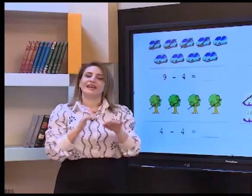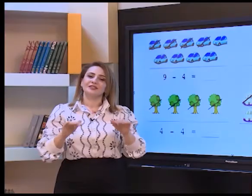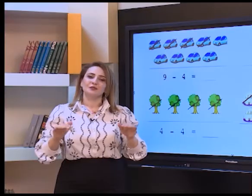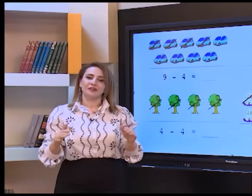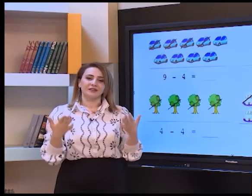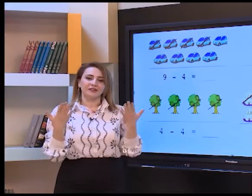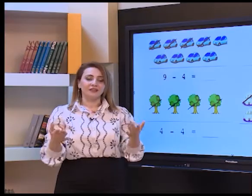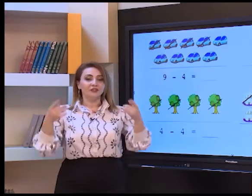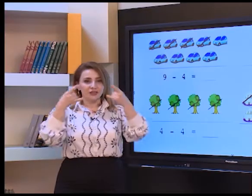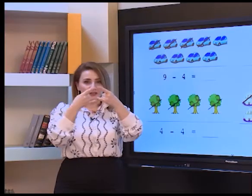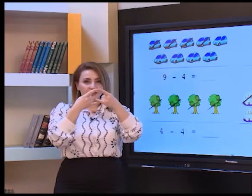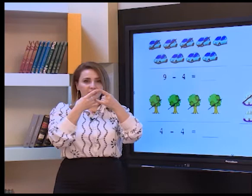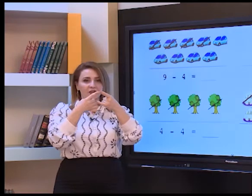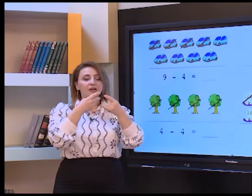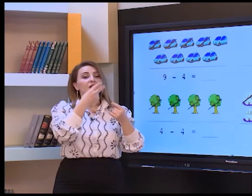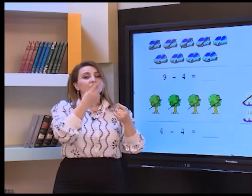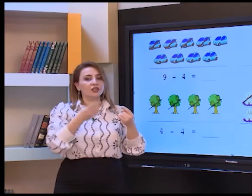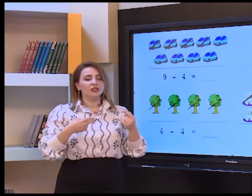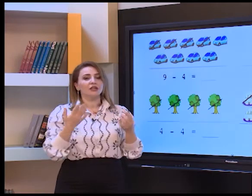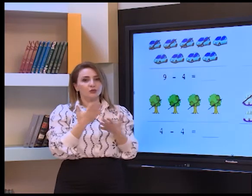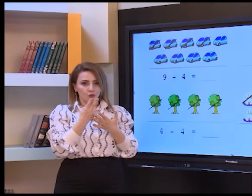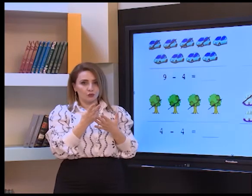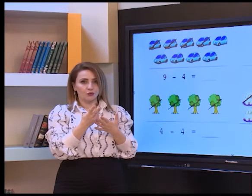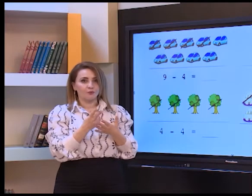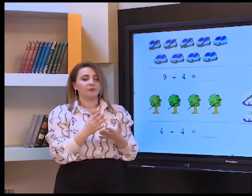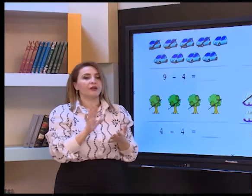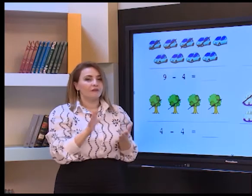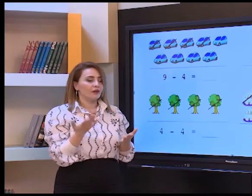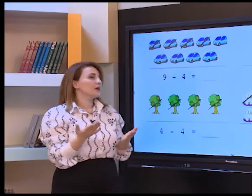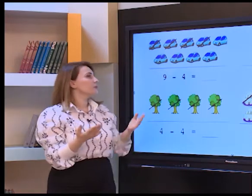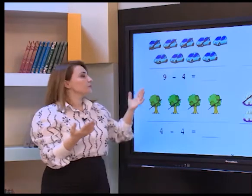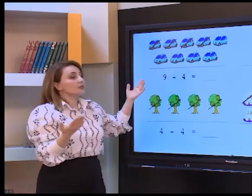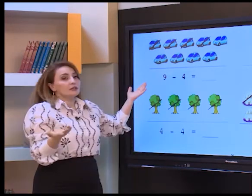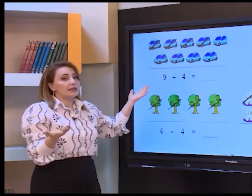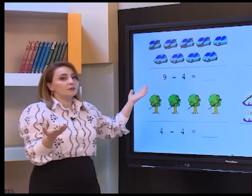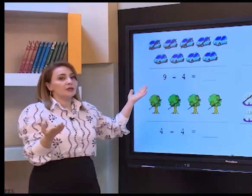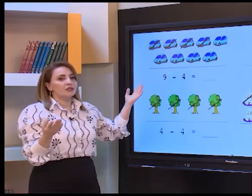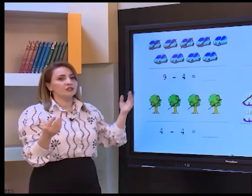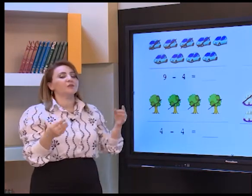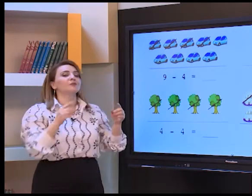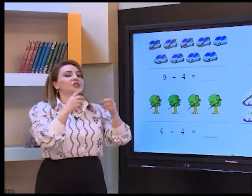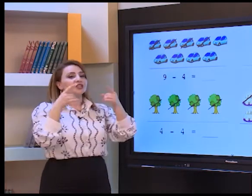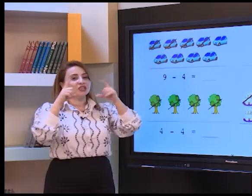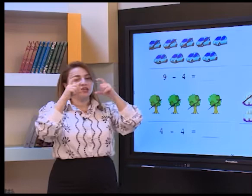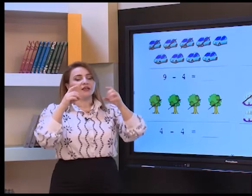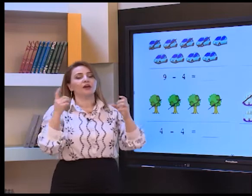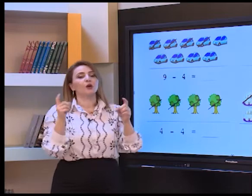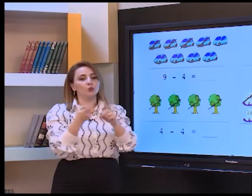Əziz uşaqlar, indi ekranda şəkillər görürük və nə etməliyik? Şəkillərə